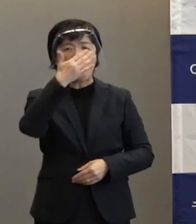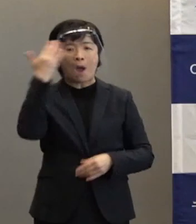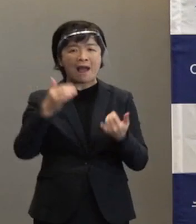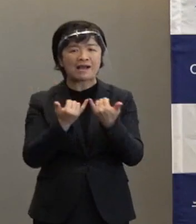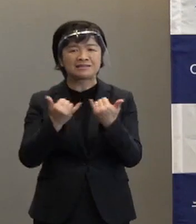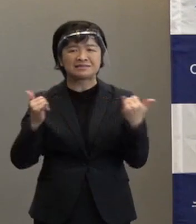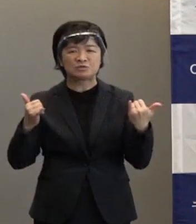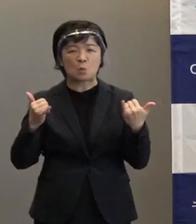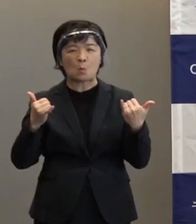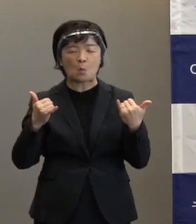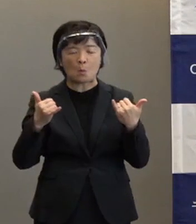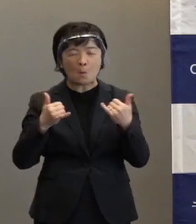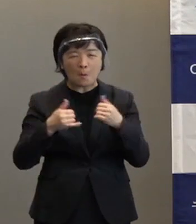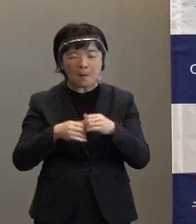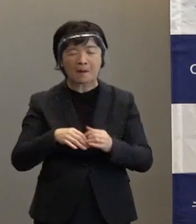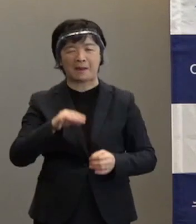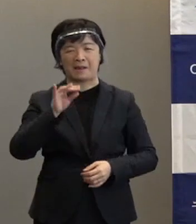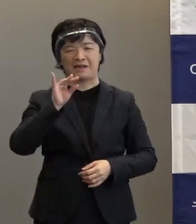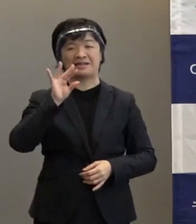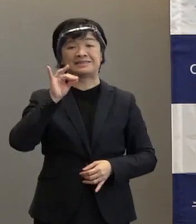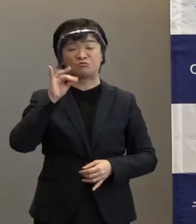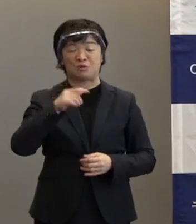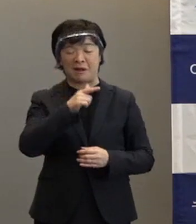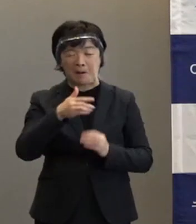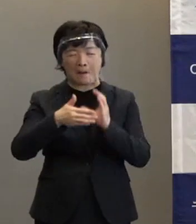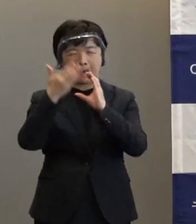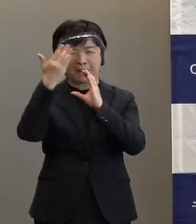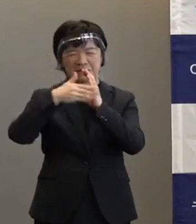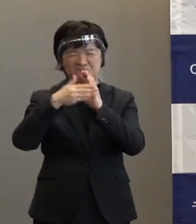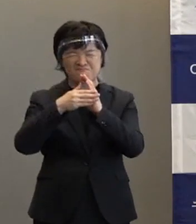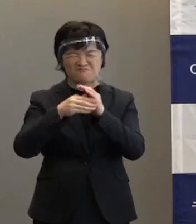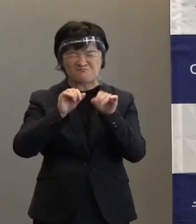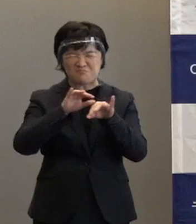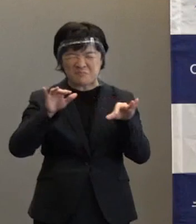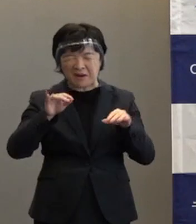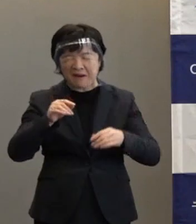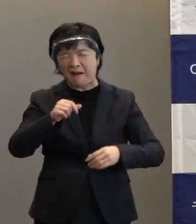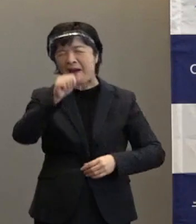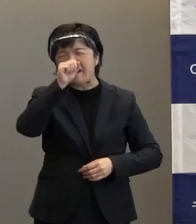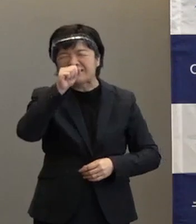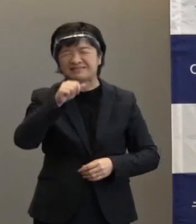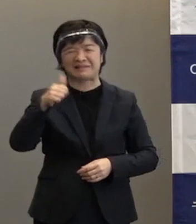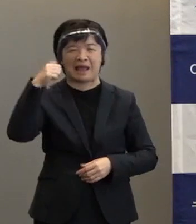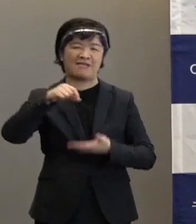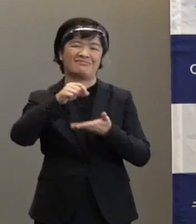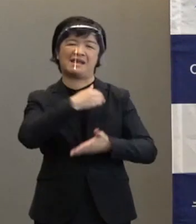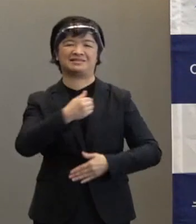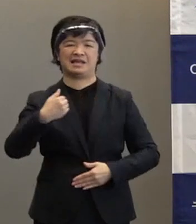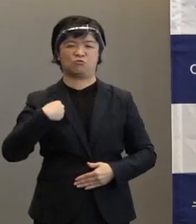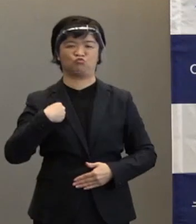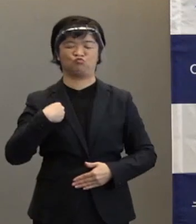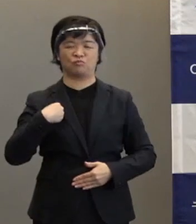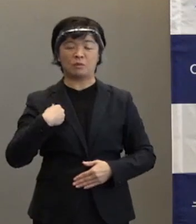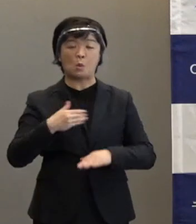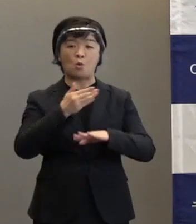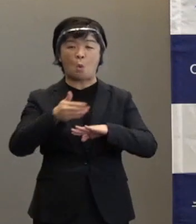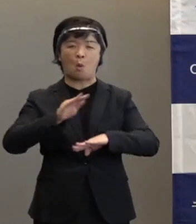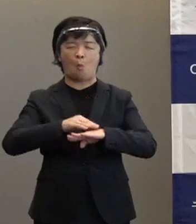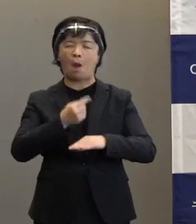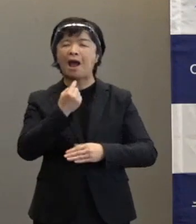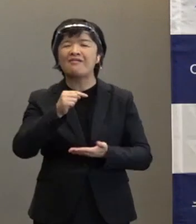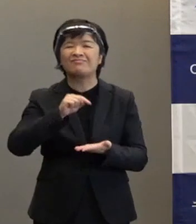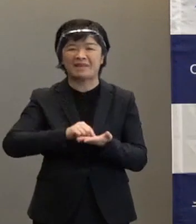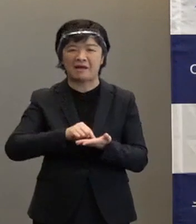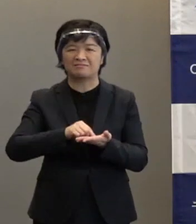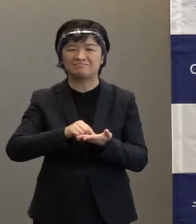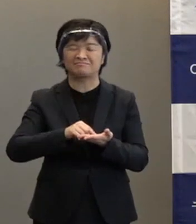方々に写真映えする料理としてですね、提案できるということ、そして調理が簡単であるということと、我々千